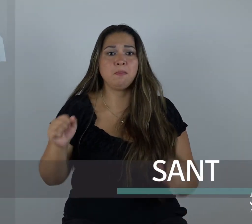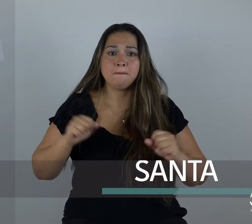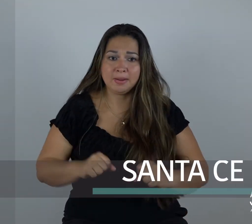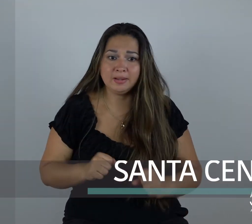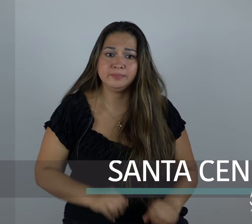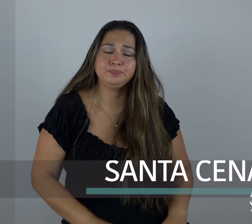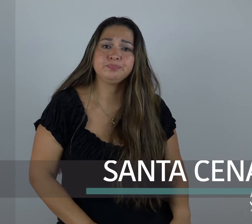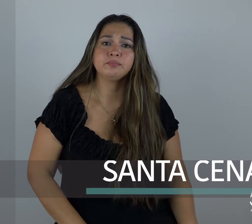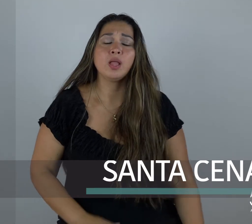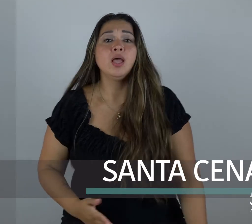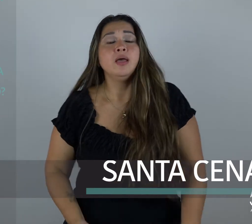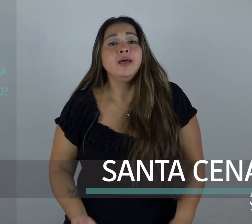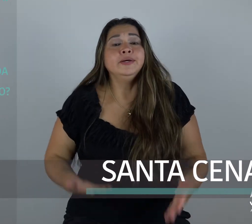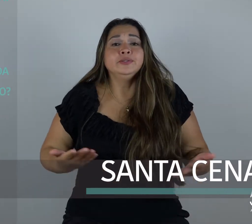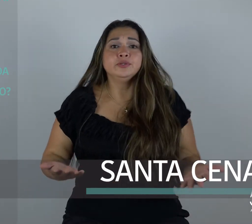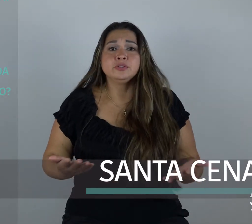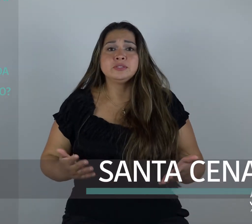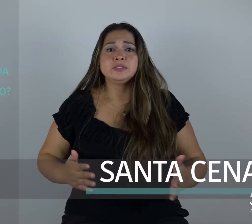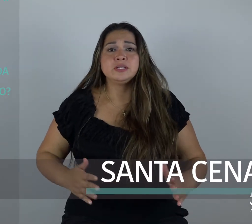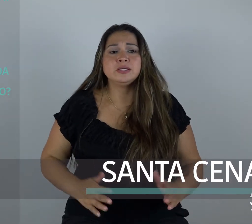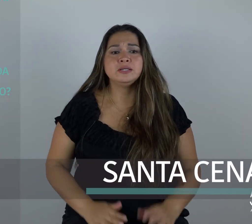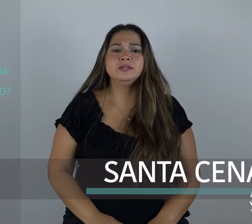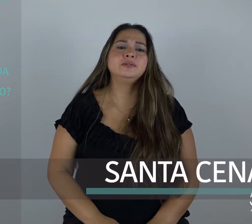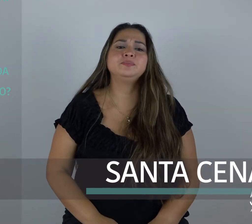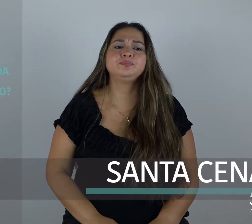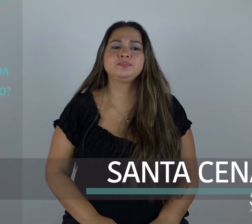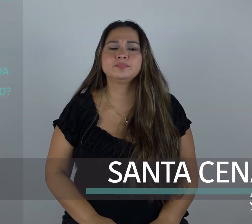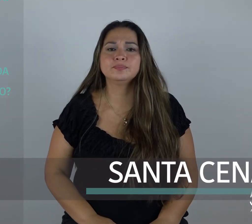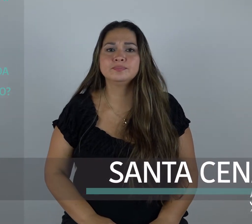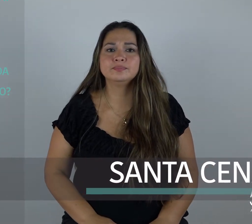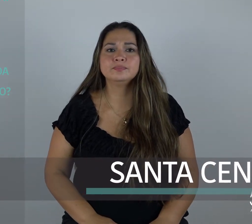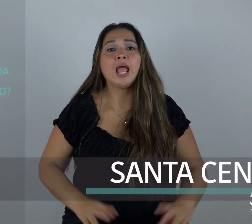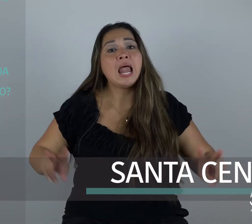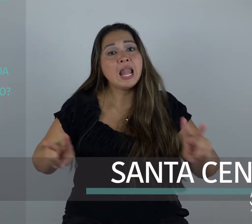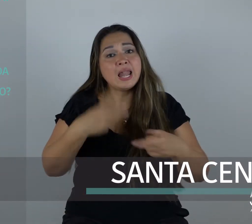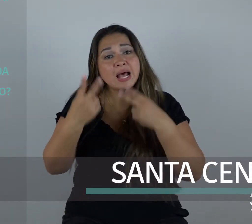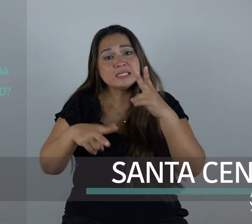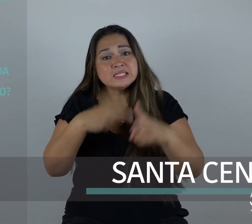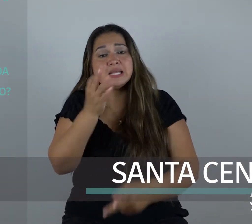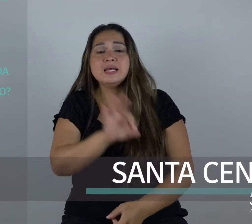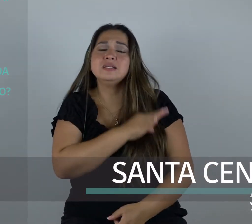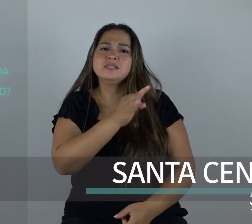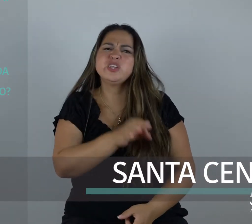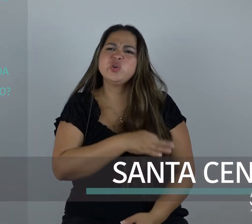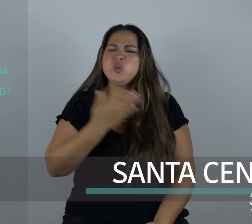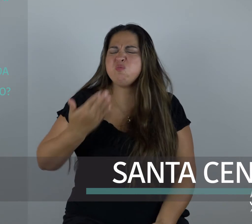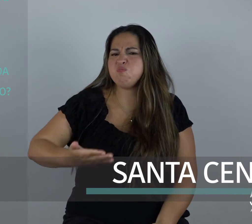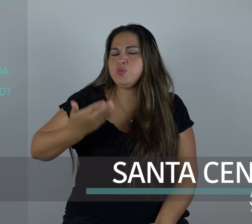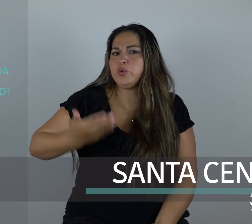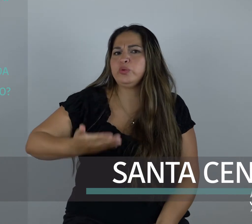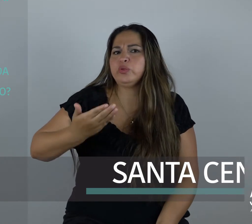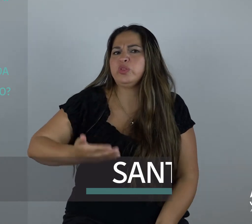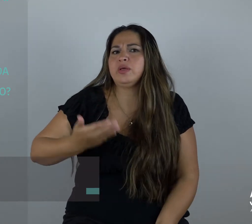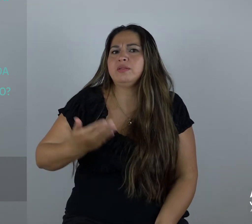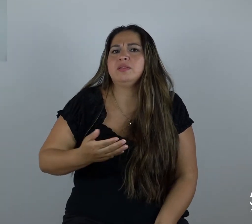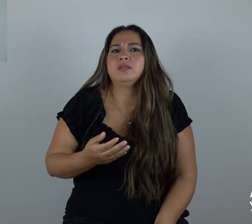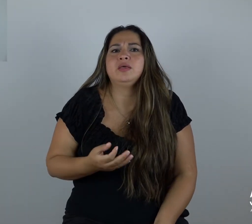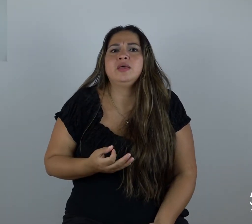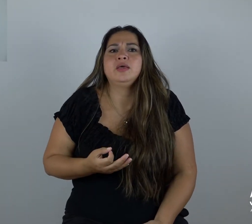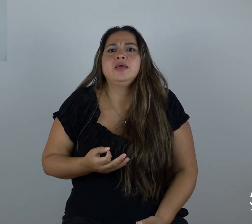¿Qué valor tiene? ¿Qué valor tiene entonces lo que es la cena del Señor? Y te voy a